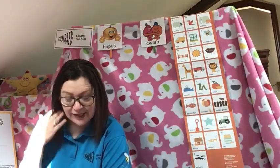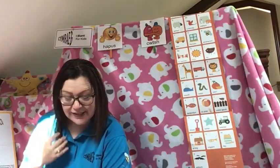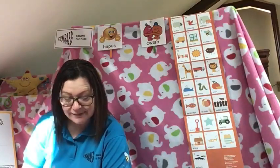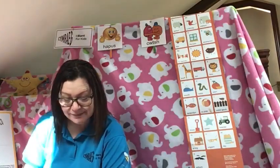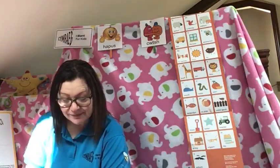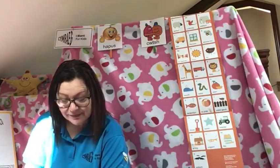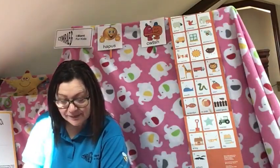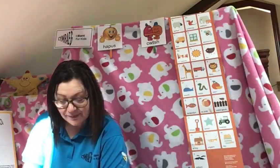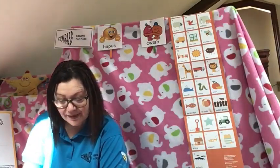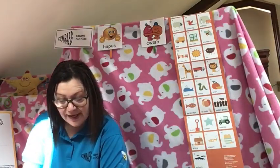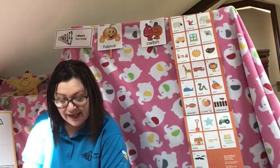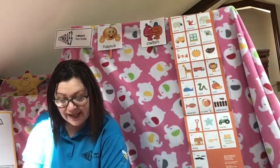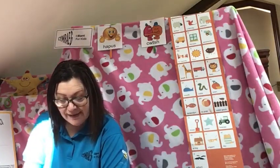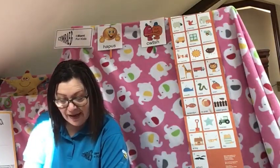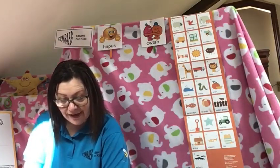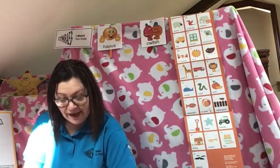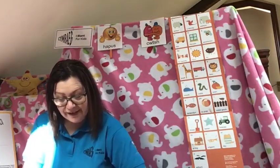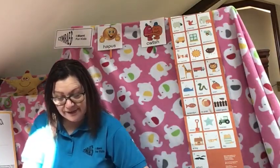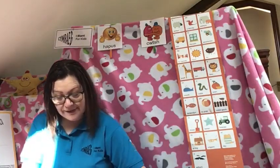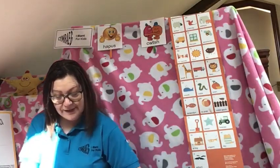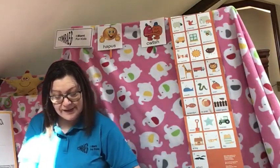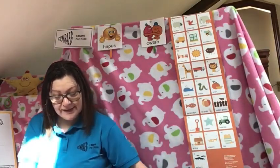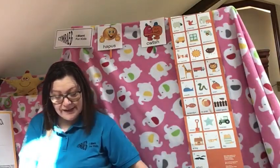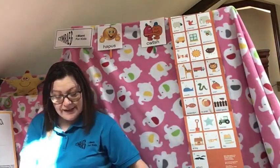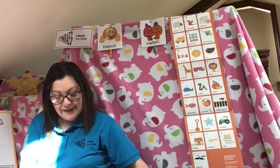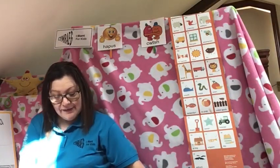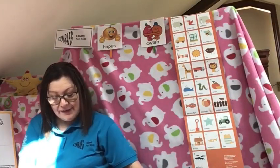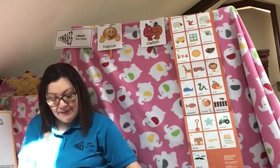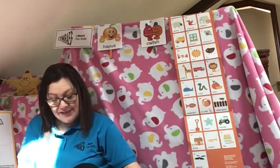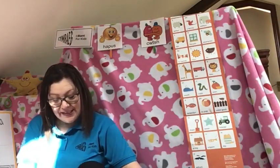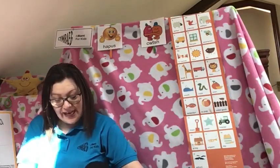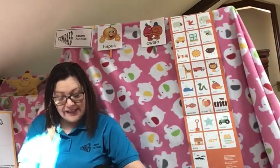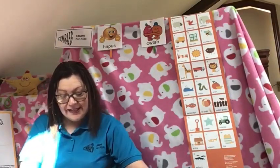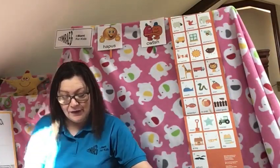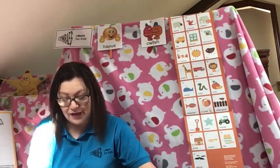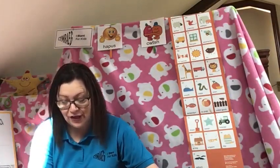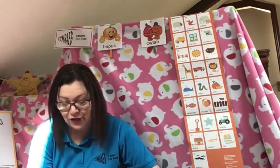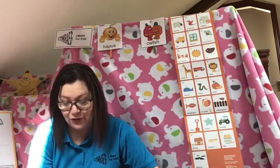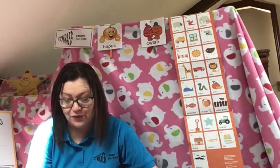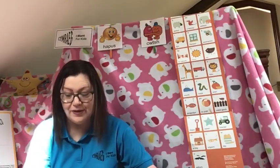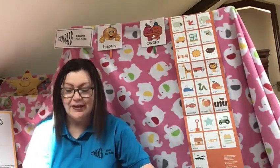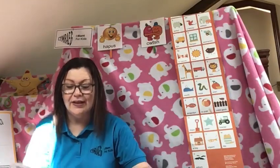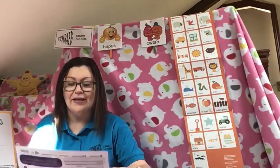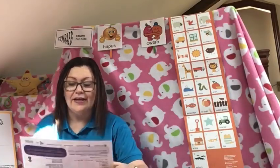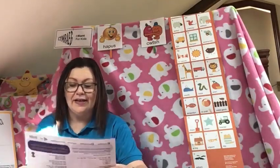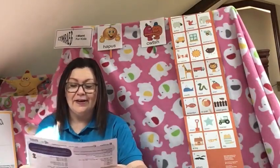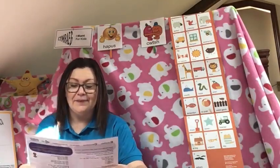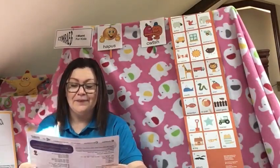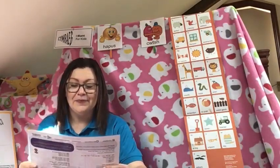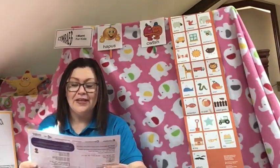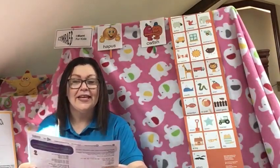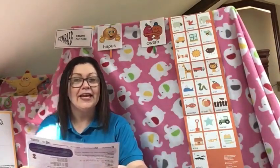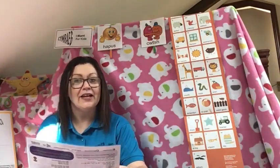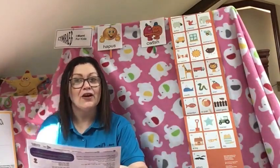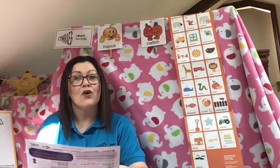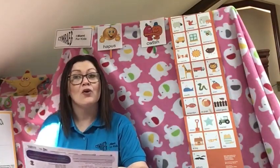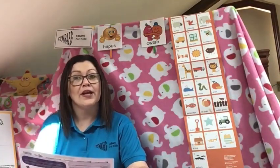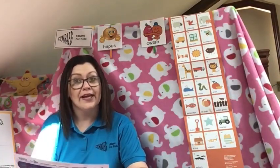Right, un arall ni'n mynd i ganu nawr yw cylch o